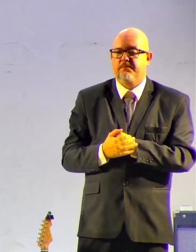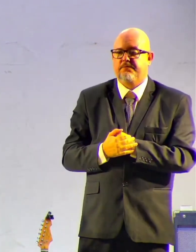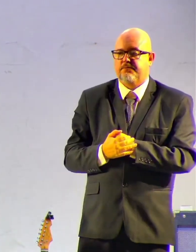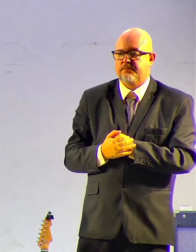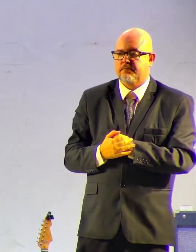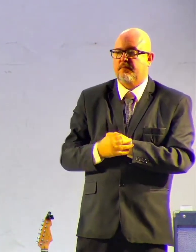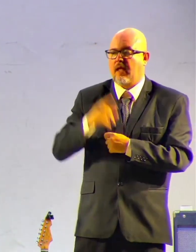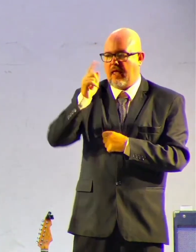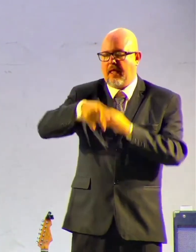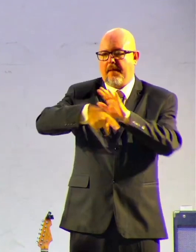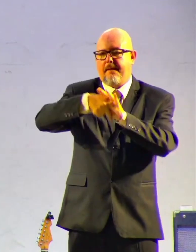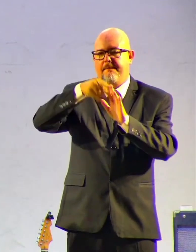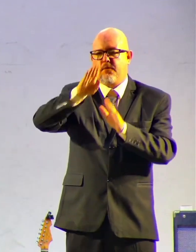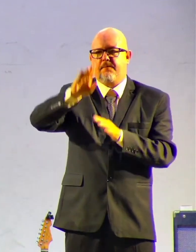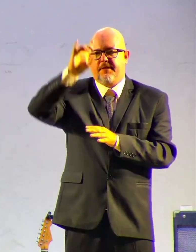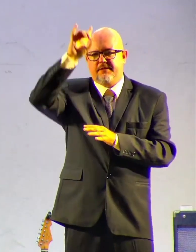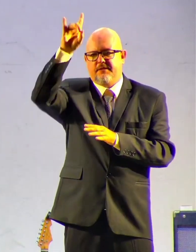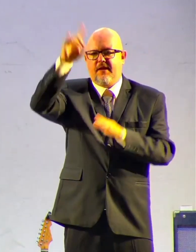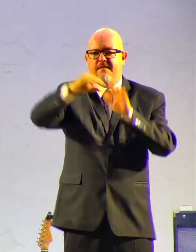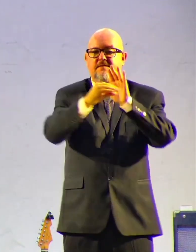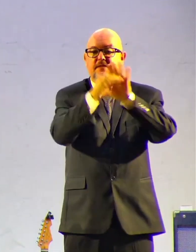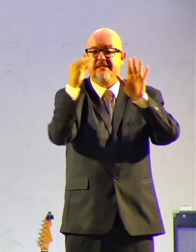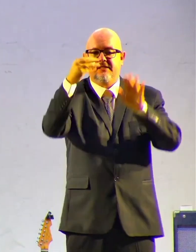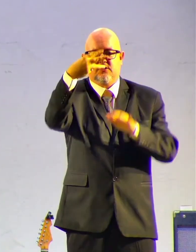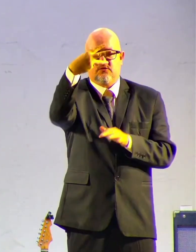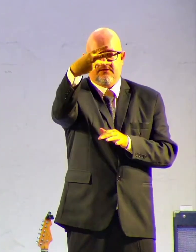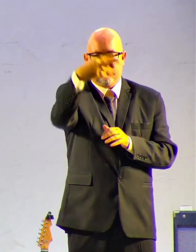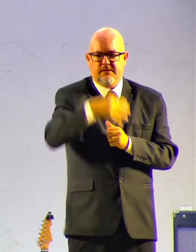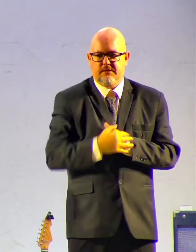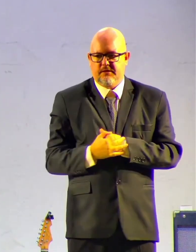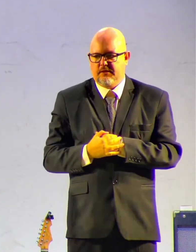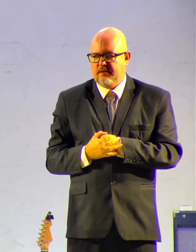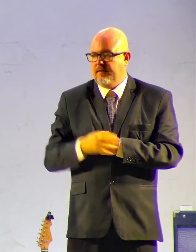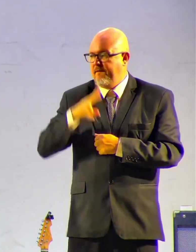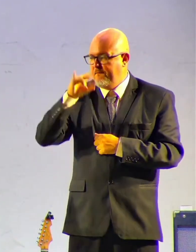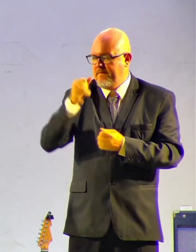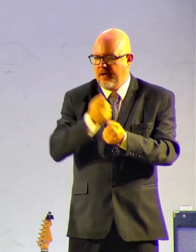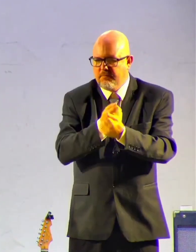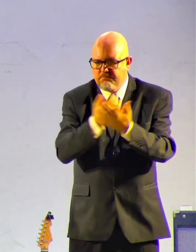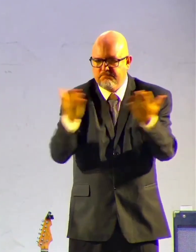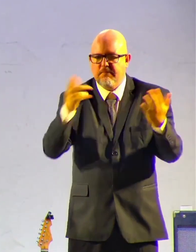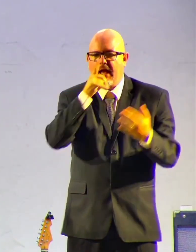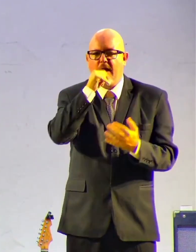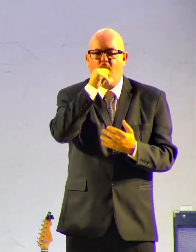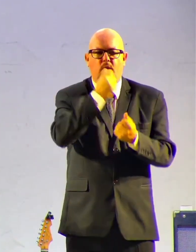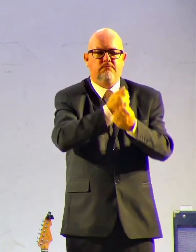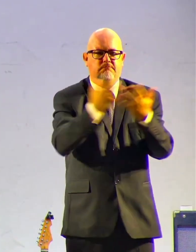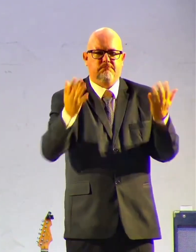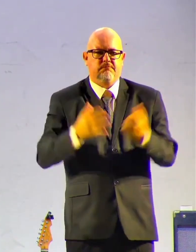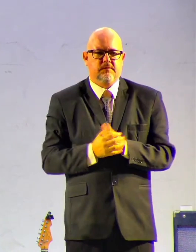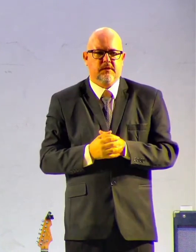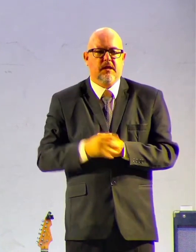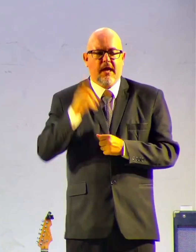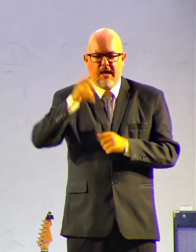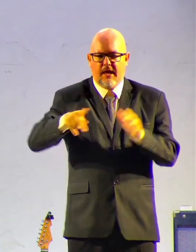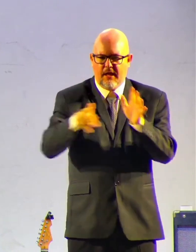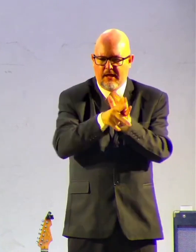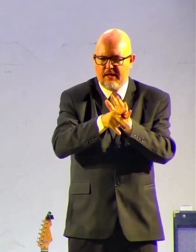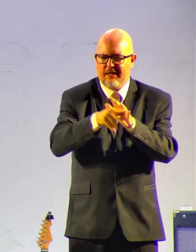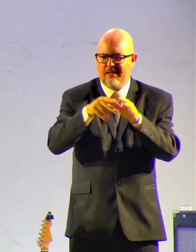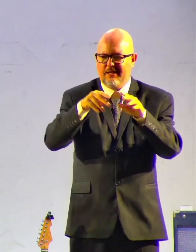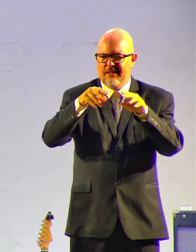é promessa de Deus. Está no verso 3. Porque derramarei água sobre o sedento, torrente sobre a terra